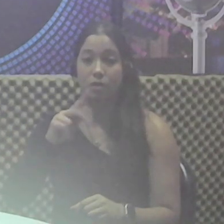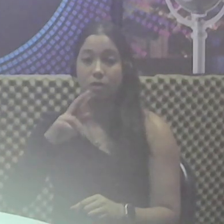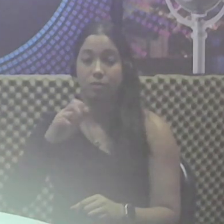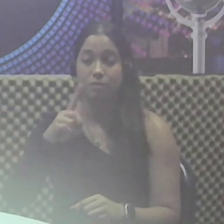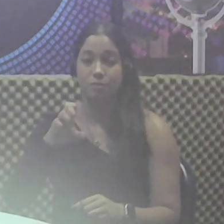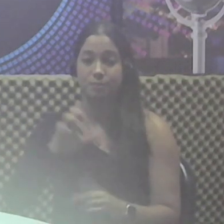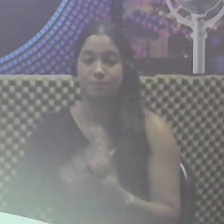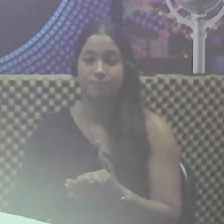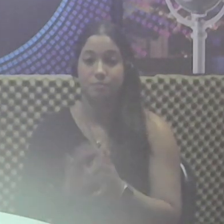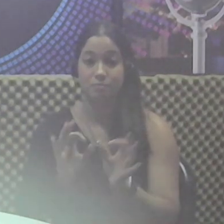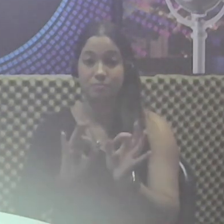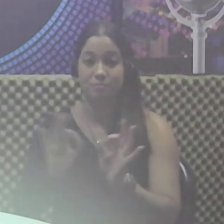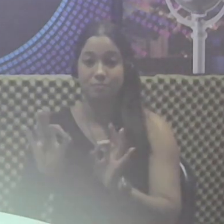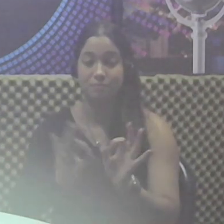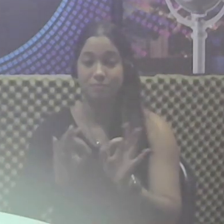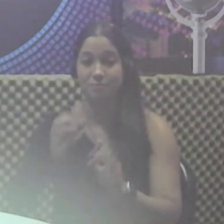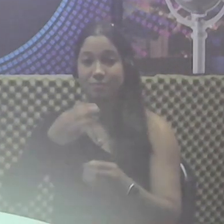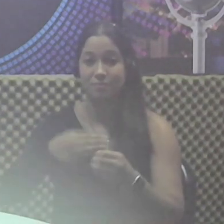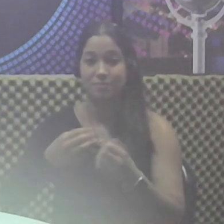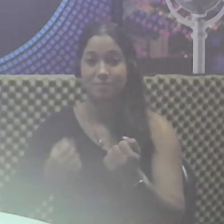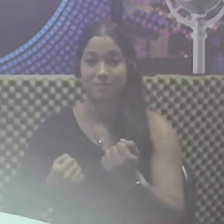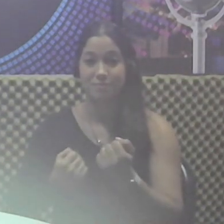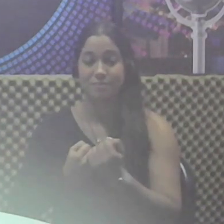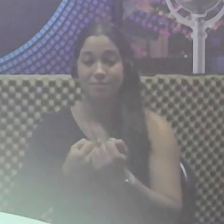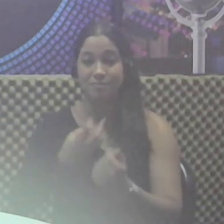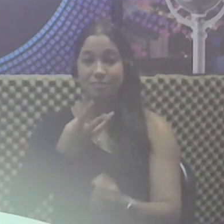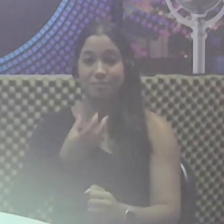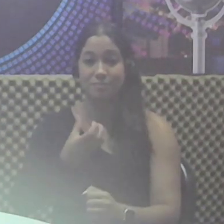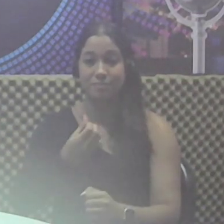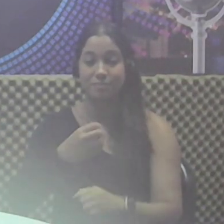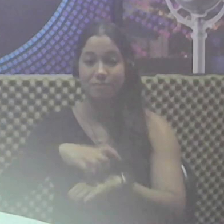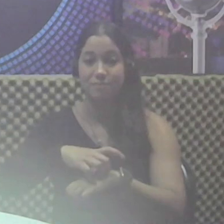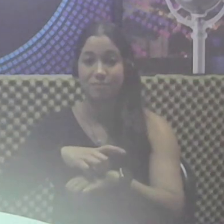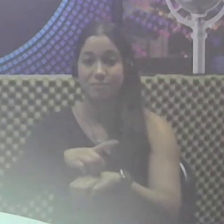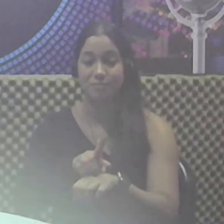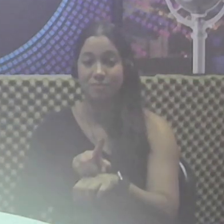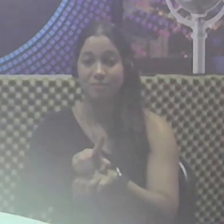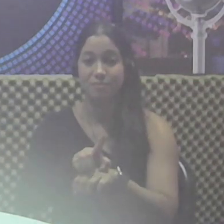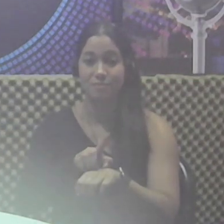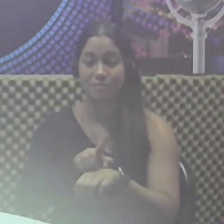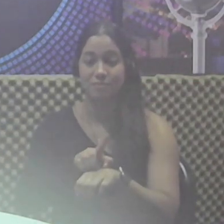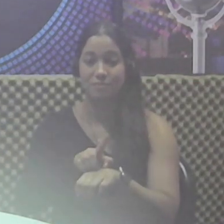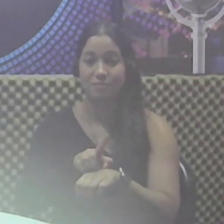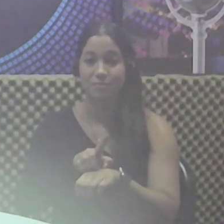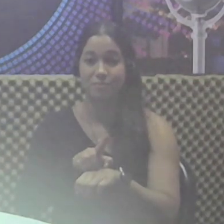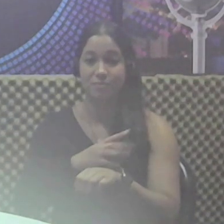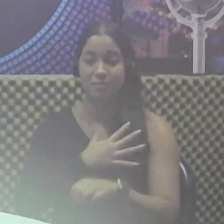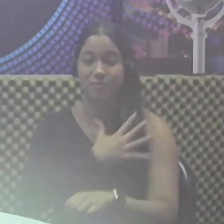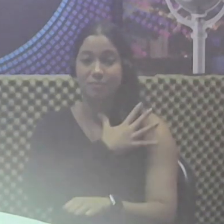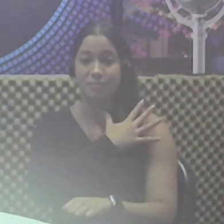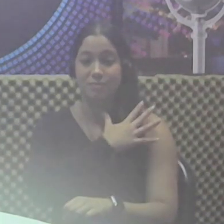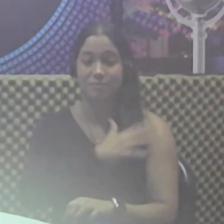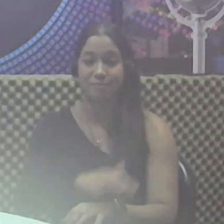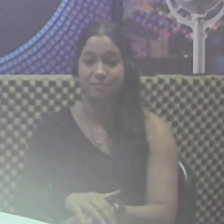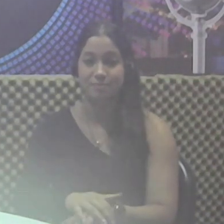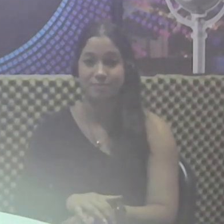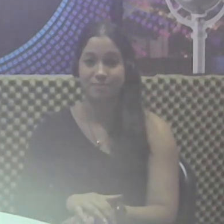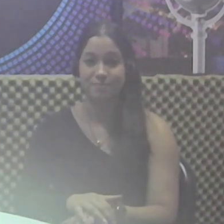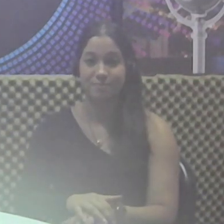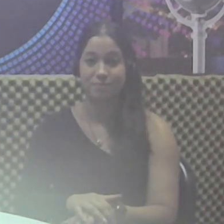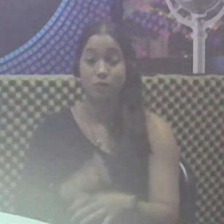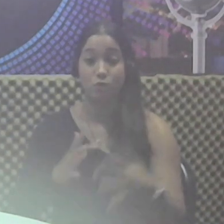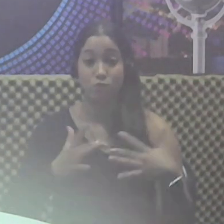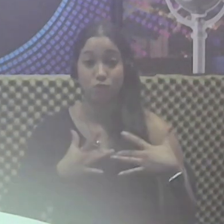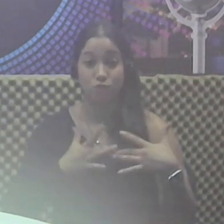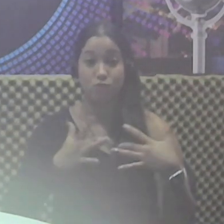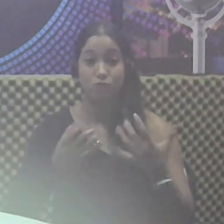doações, o município também teve apoio do 36º Batalhão de Infantaria Mecanizado do Exército. Dentre os donativos que